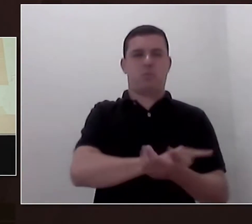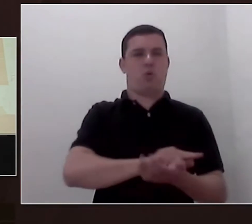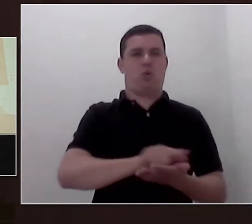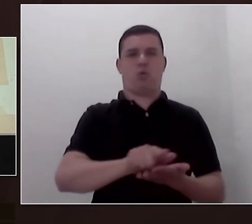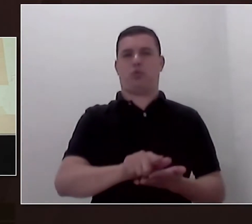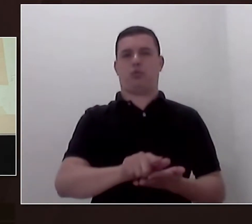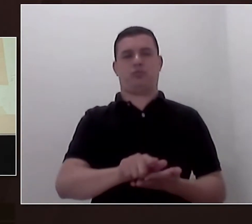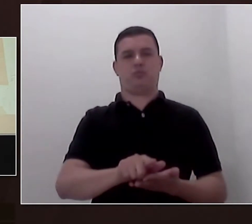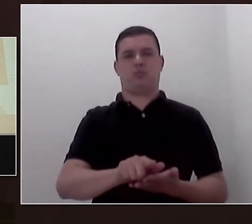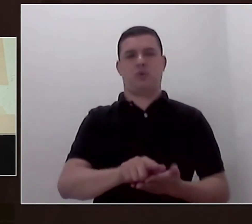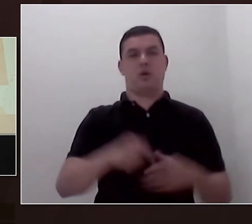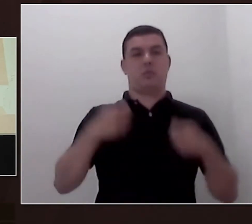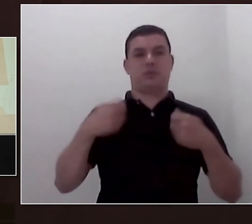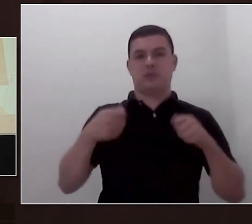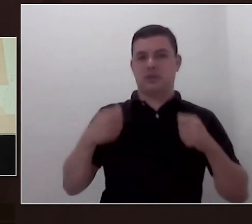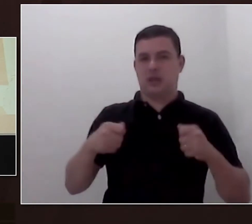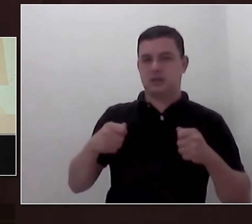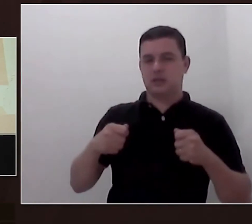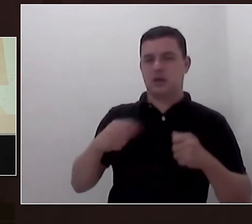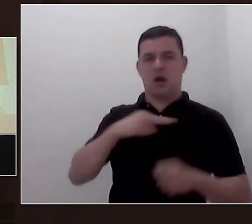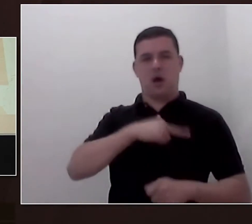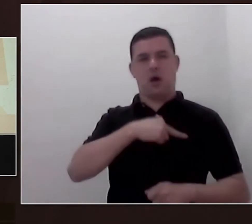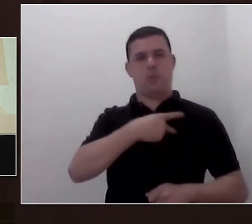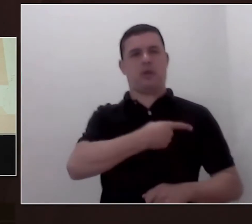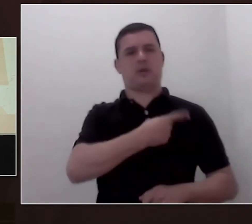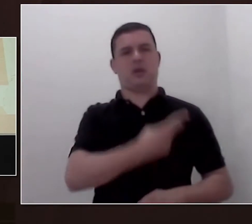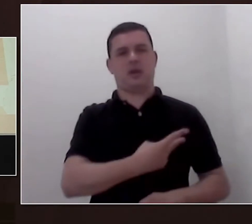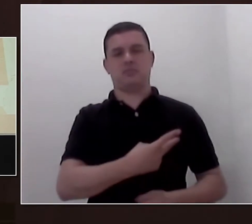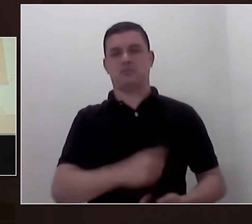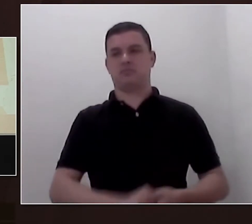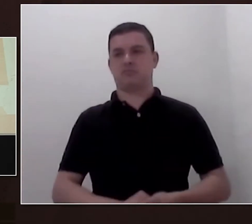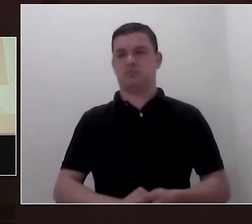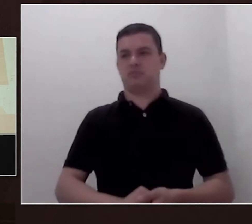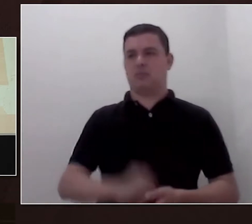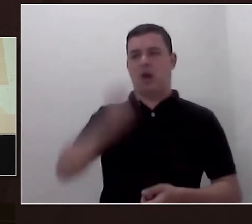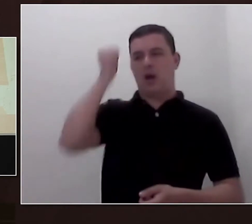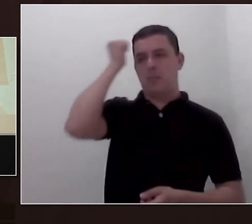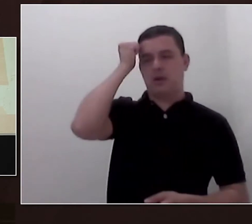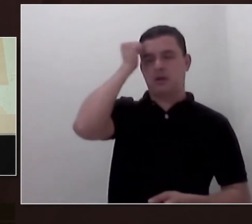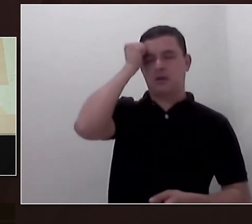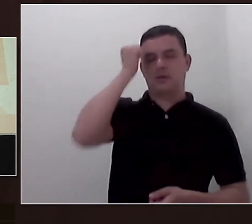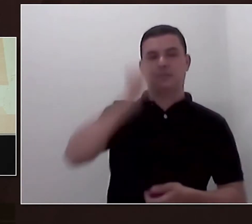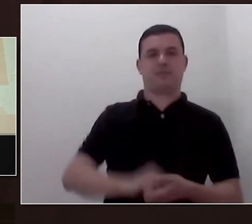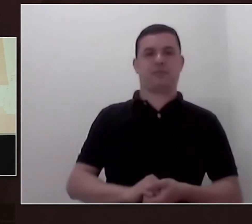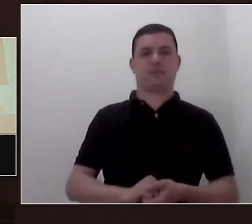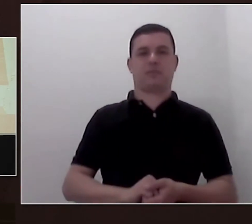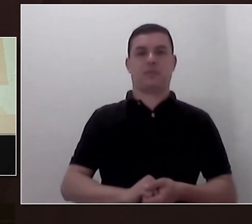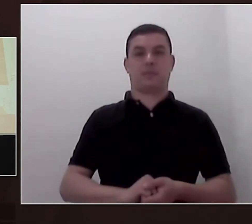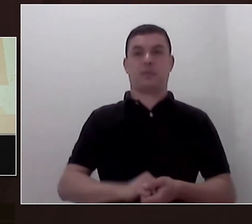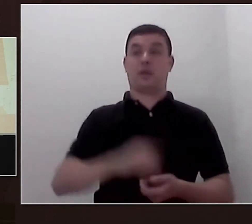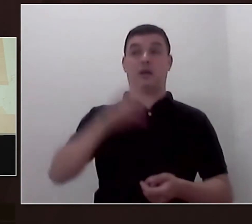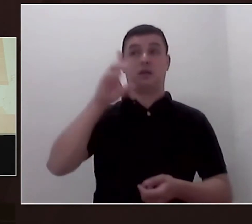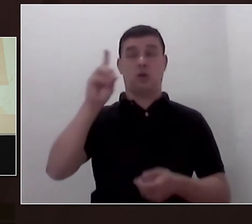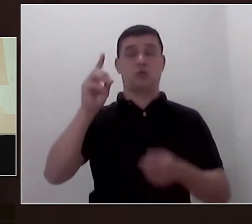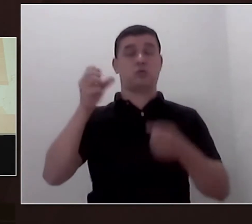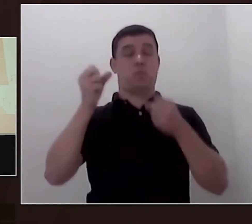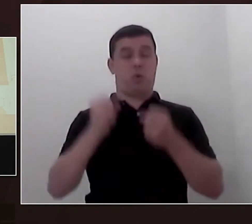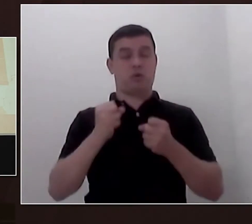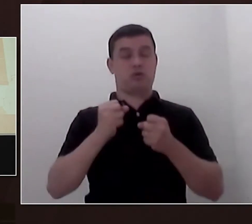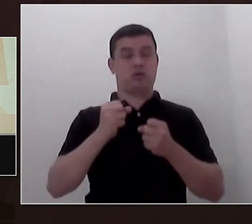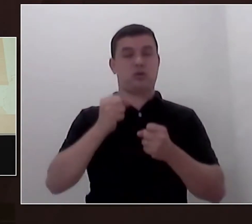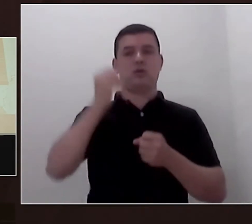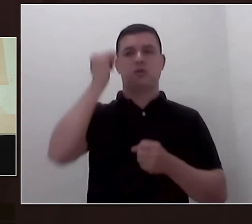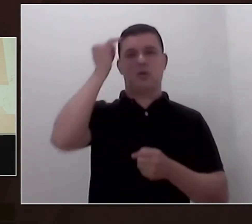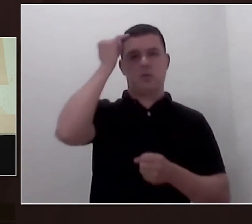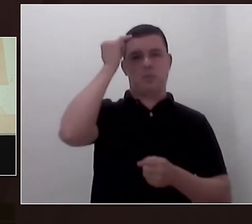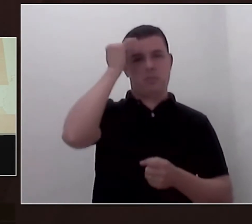Arrepende-te, pois a tua maldade, da tua maldade, roga ao Senhor, talvez seja perdoado o intento do seu